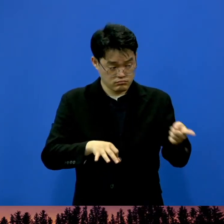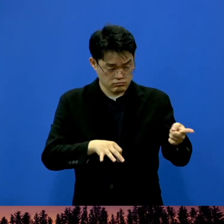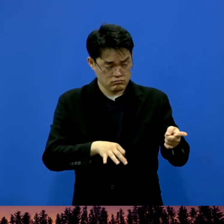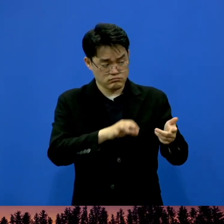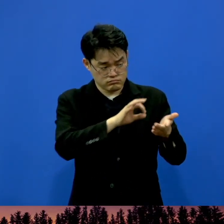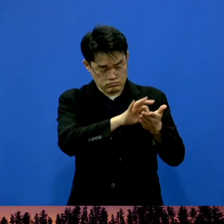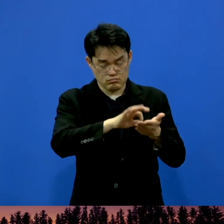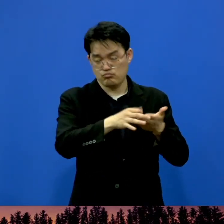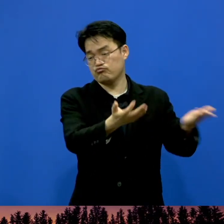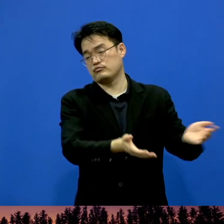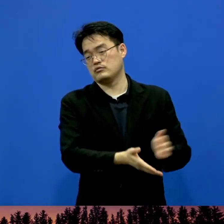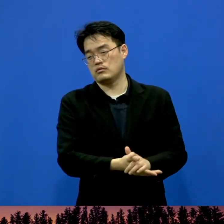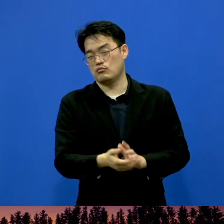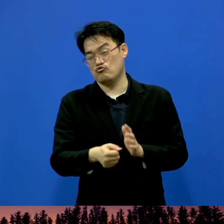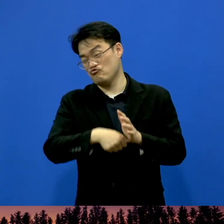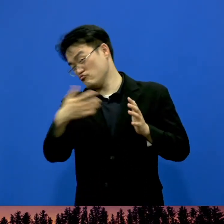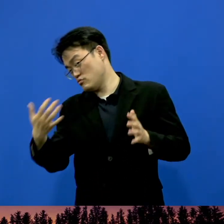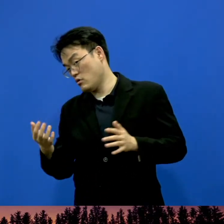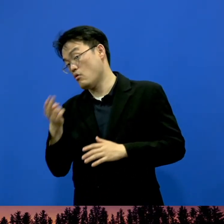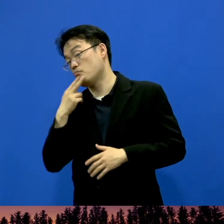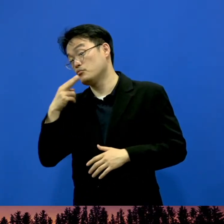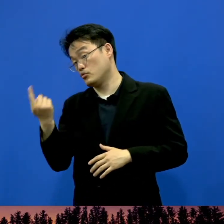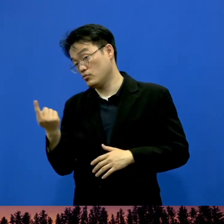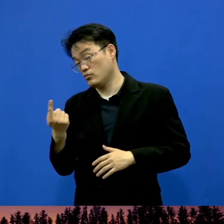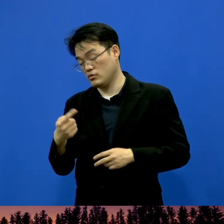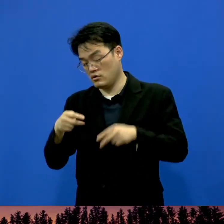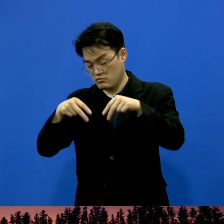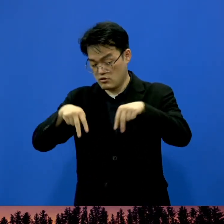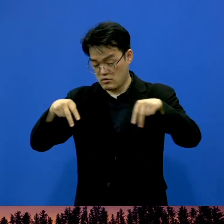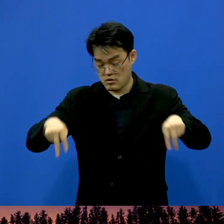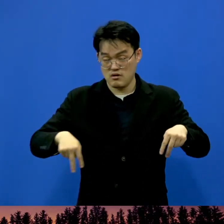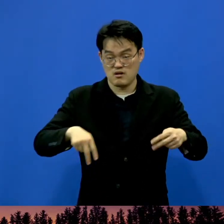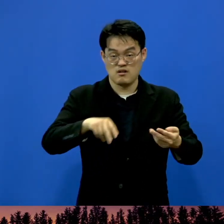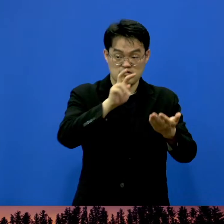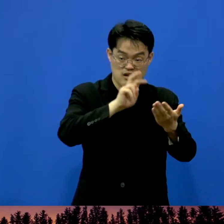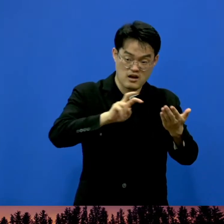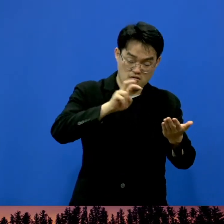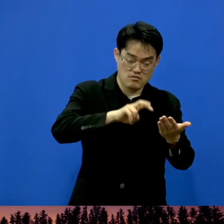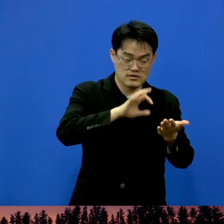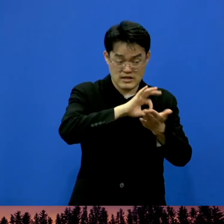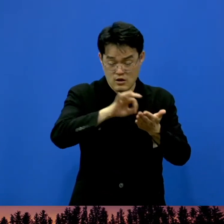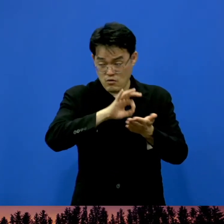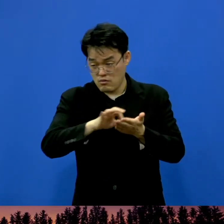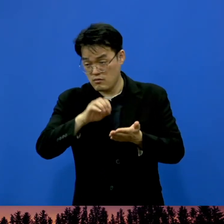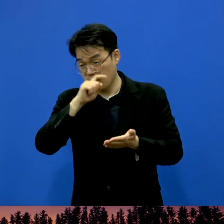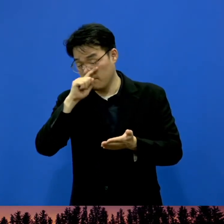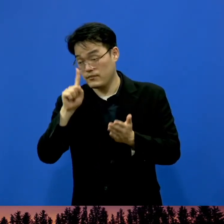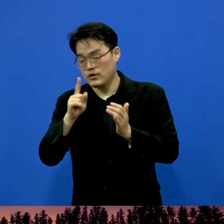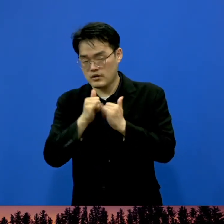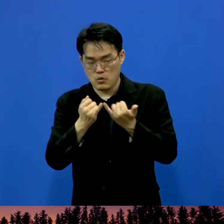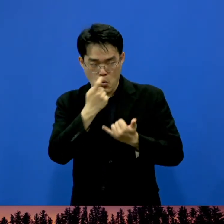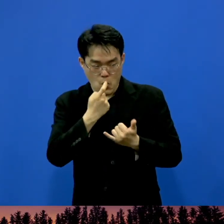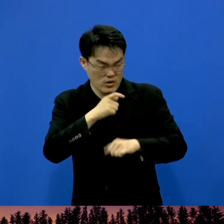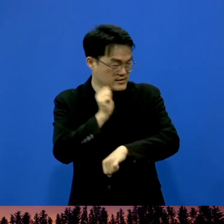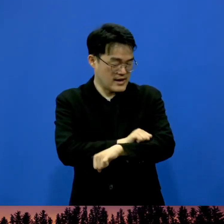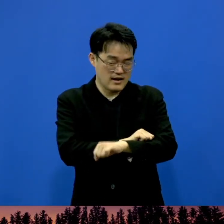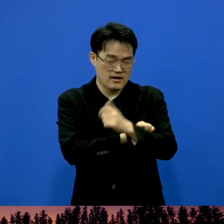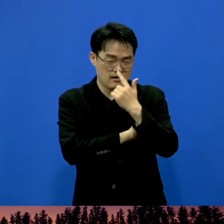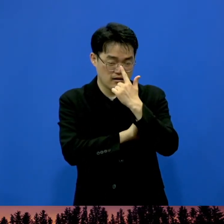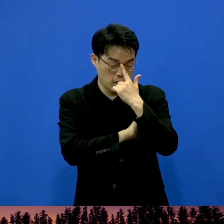서도 우리 이렇게 쓰라는 거죠. 사람들마다 달라요. 어떤 사람은 논리적인 사람이죠.